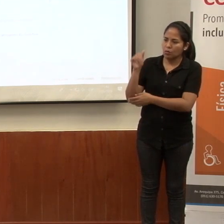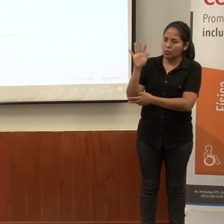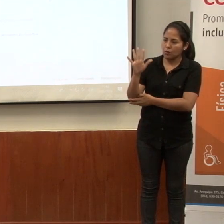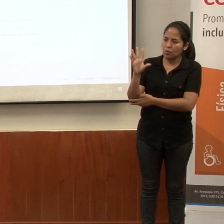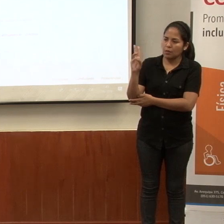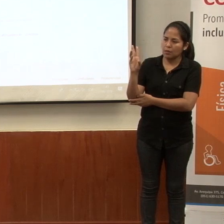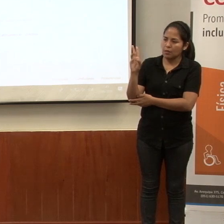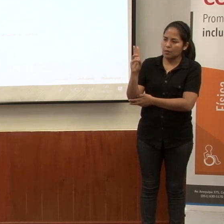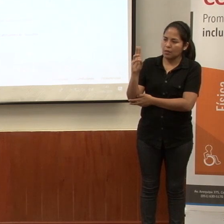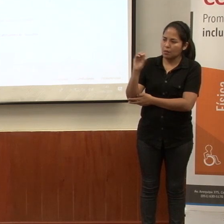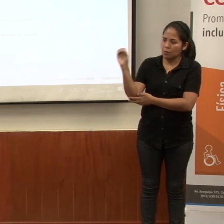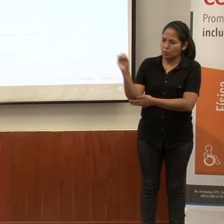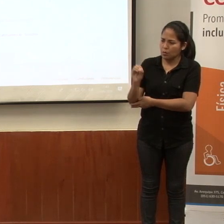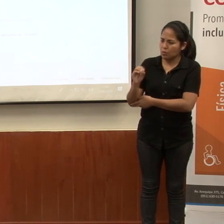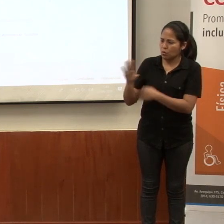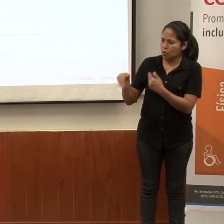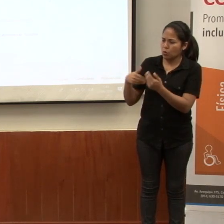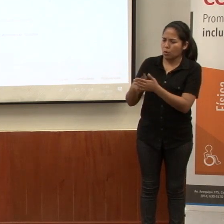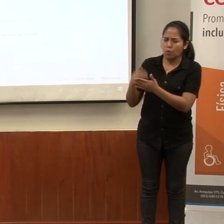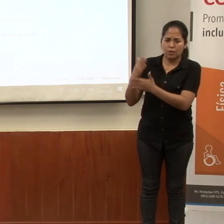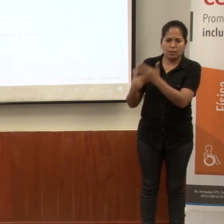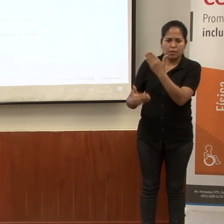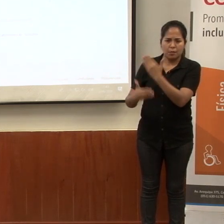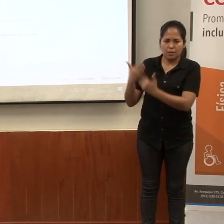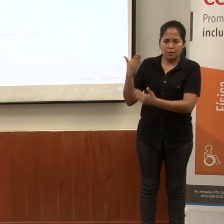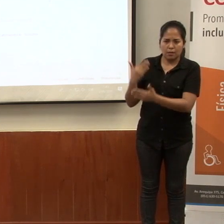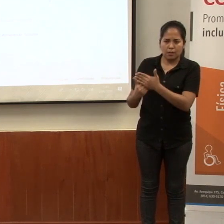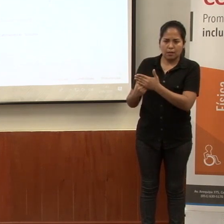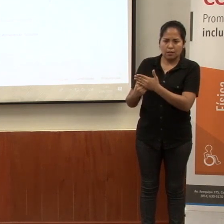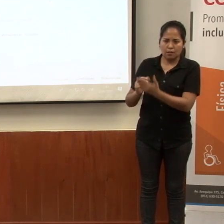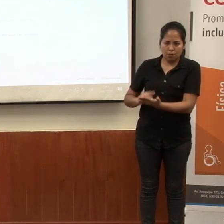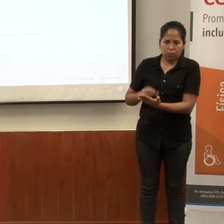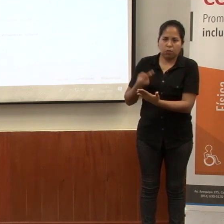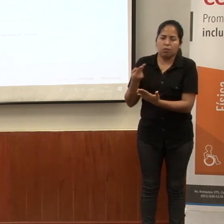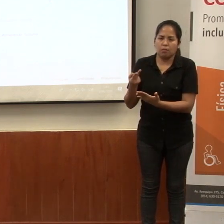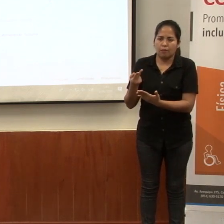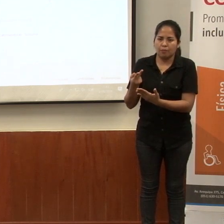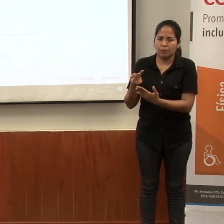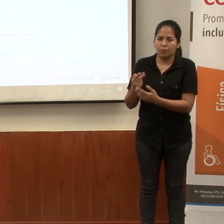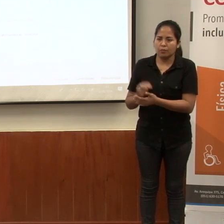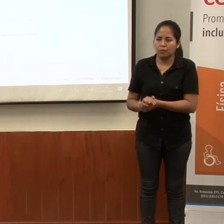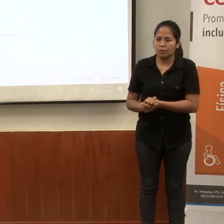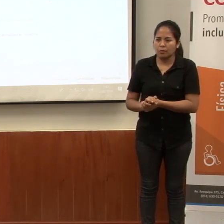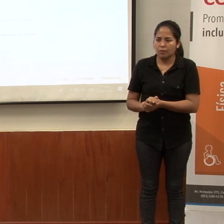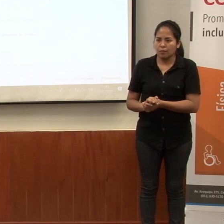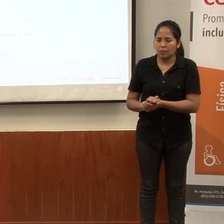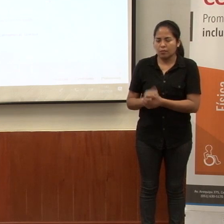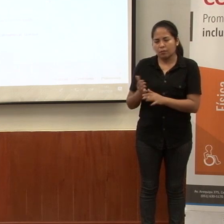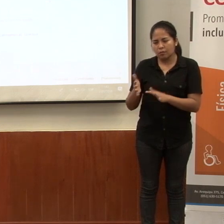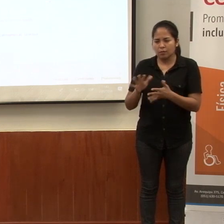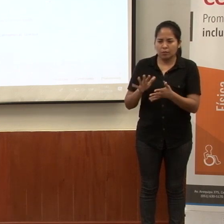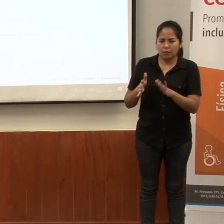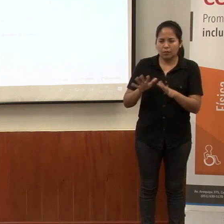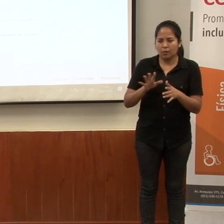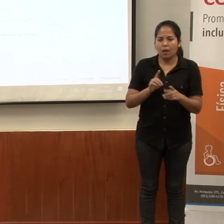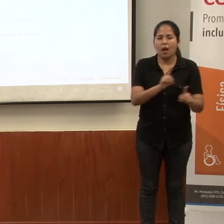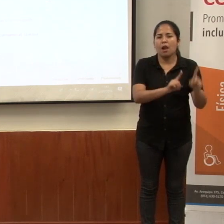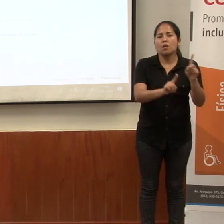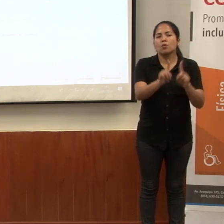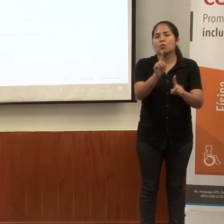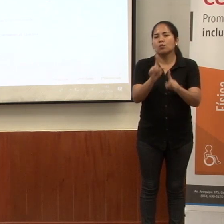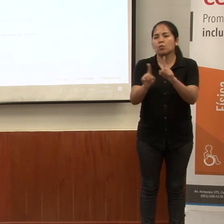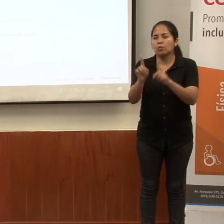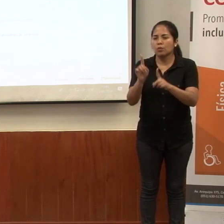todos severos. Yo creo que todavía ese no es el perfil, sino que hay una presión y están apareciendo aquellos que se consideran